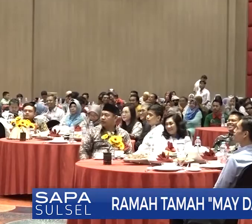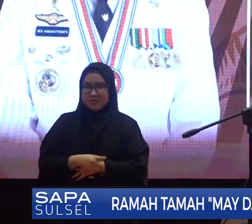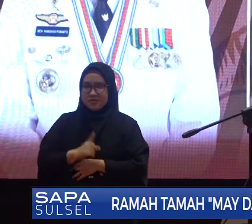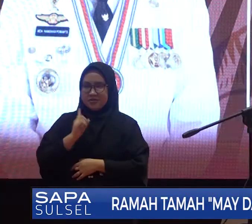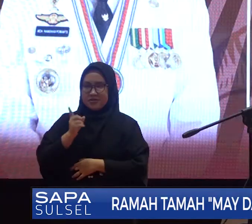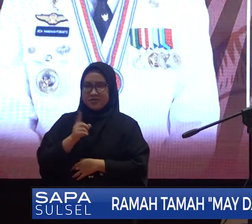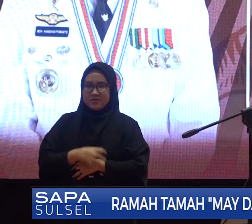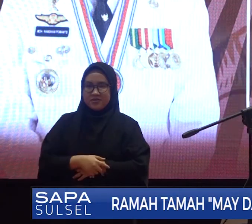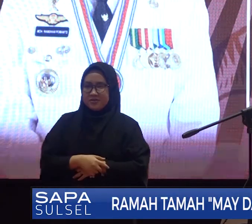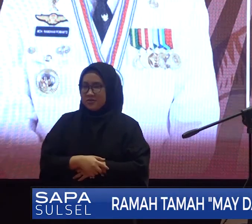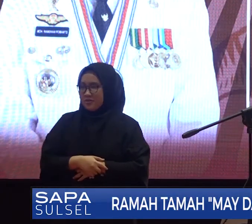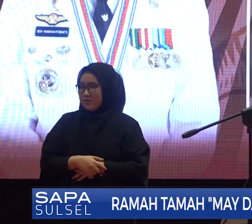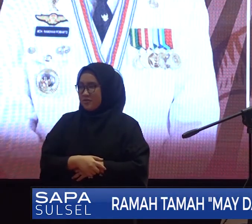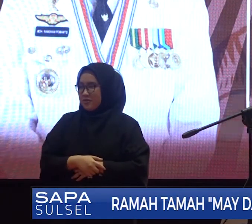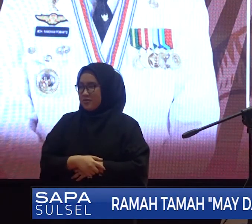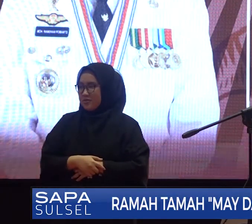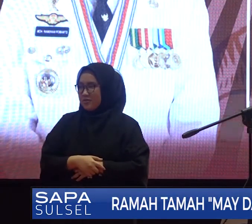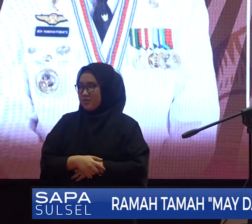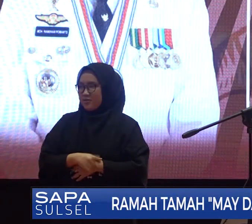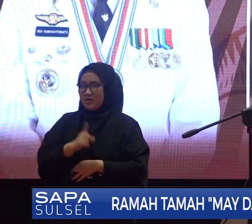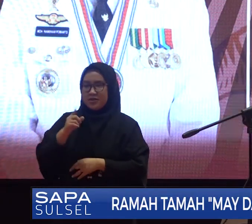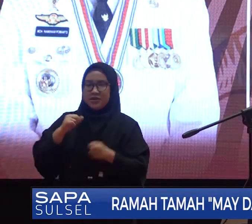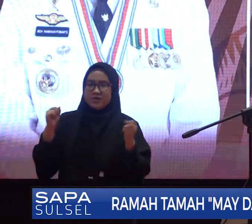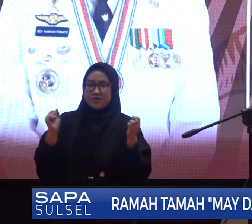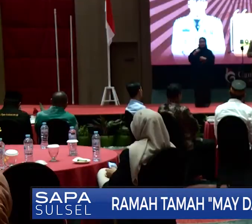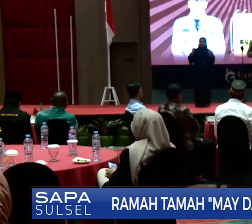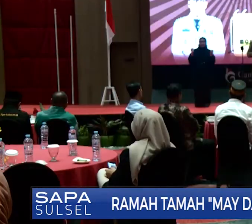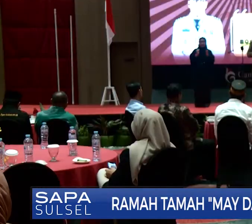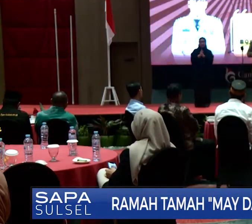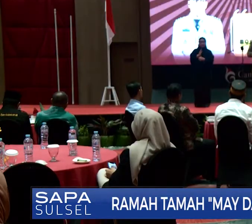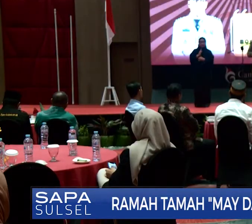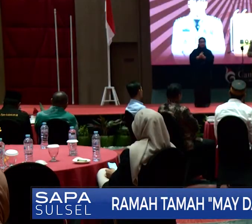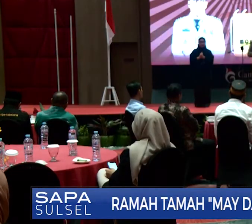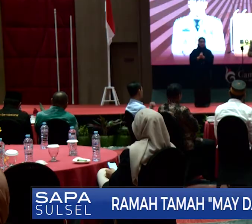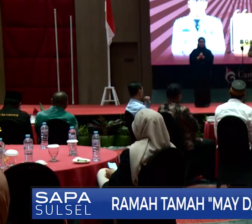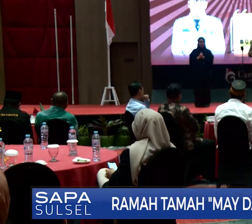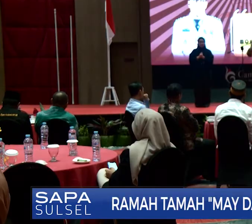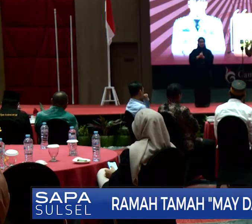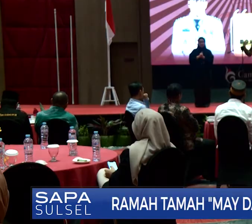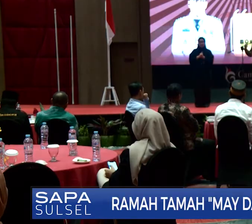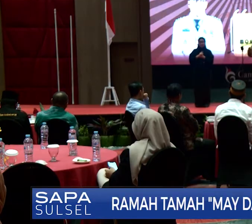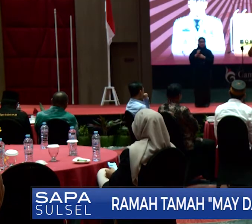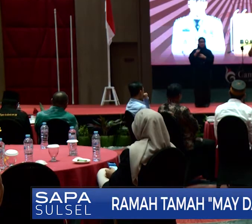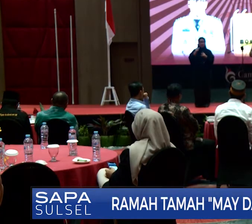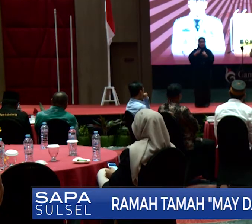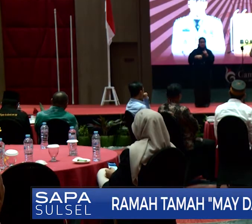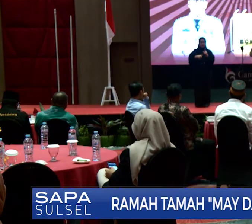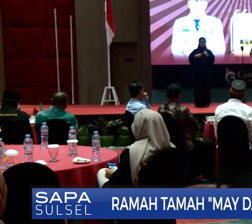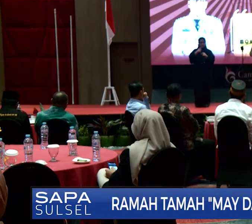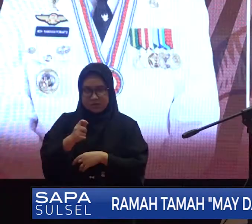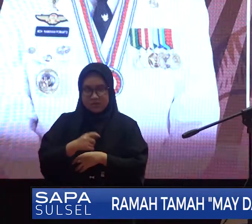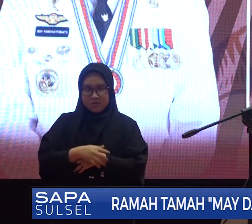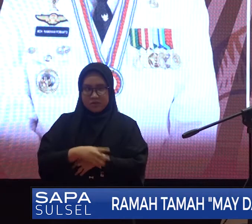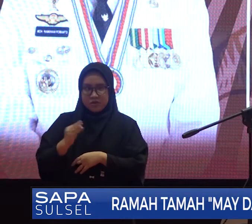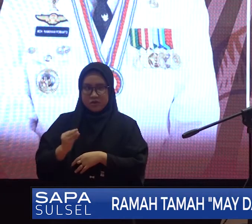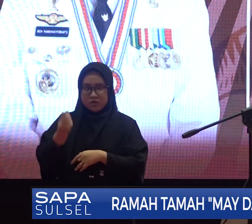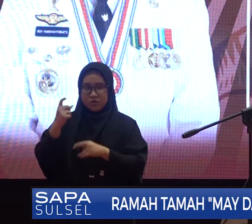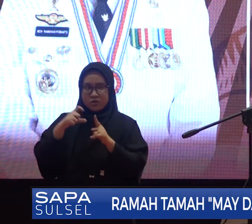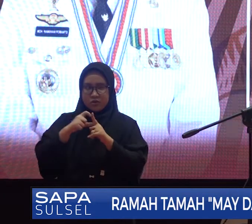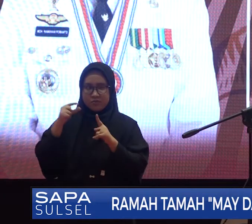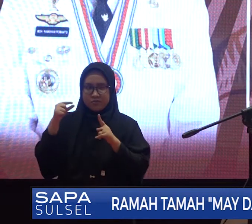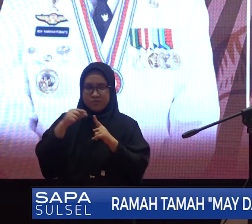itu atas kesempatan semua ini dan saya merasa terhormat dengan pak ketua DPR